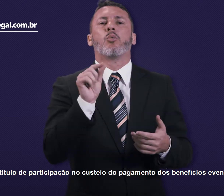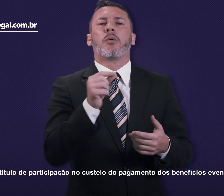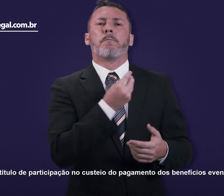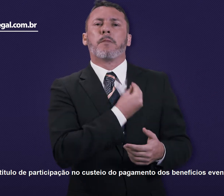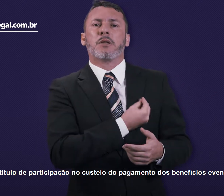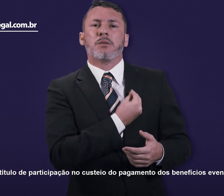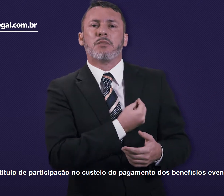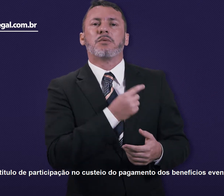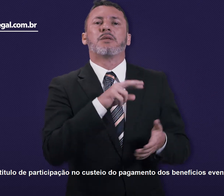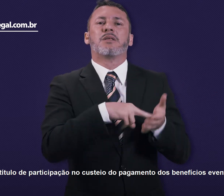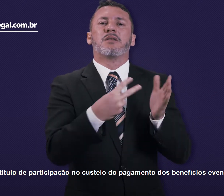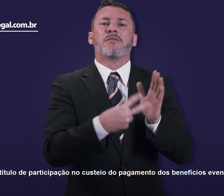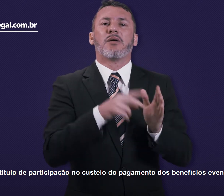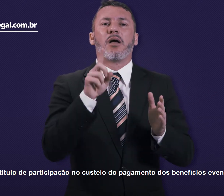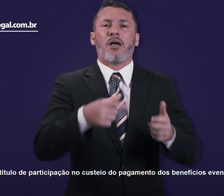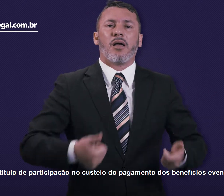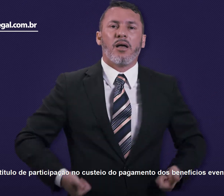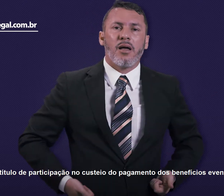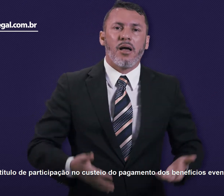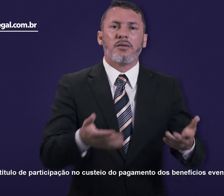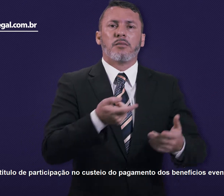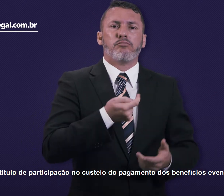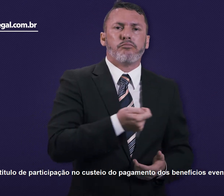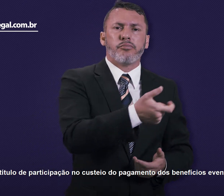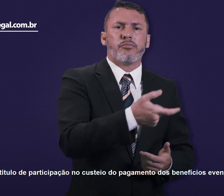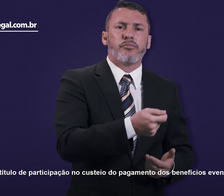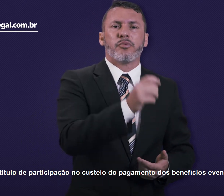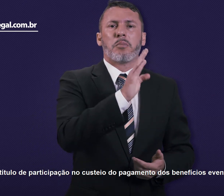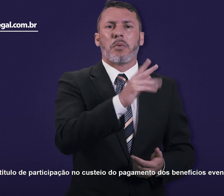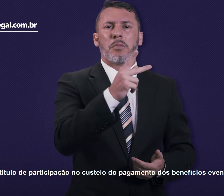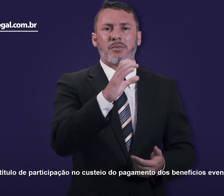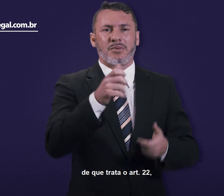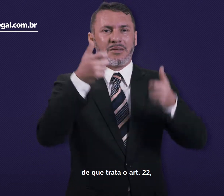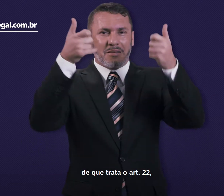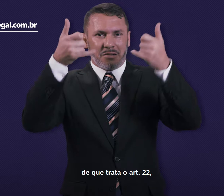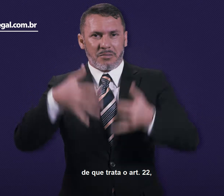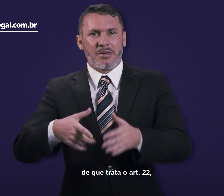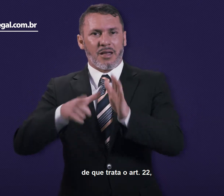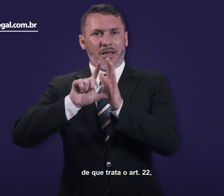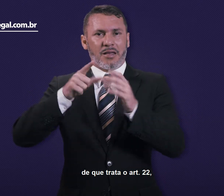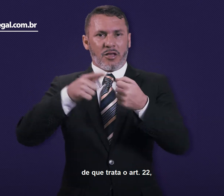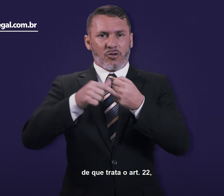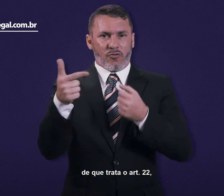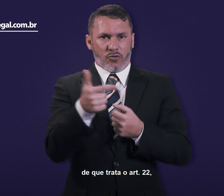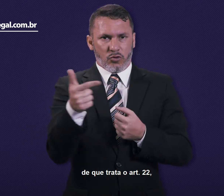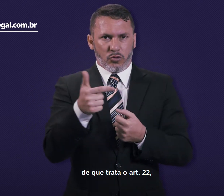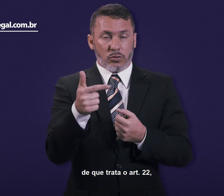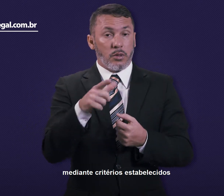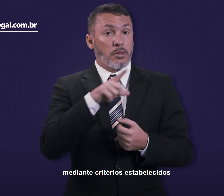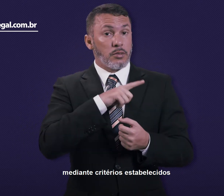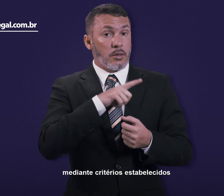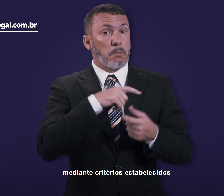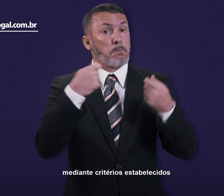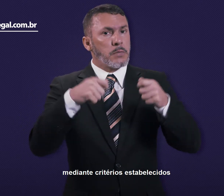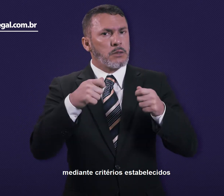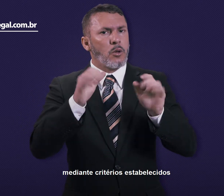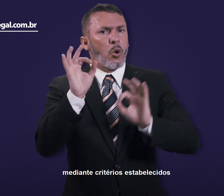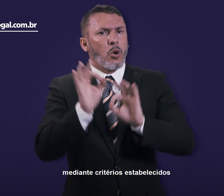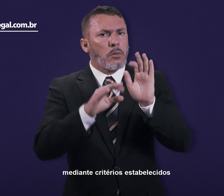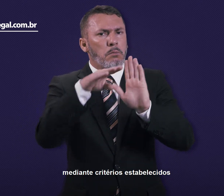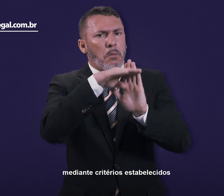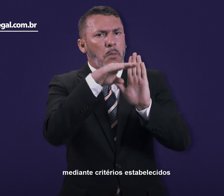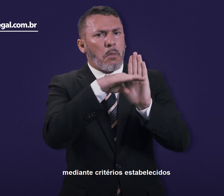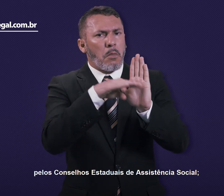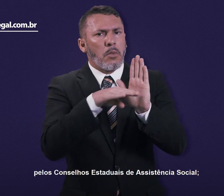título de participação no custeio do pagamento dos benefícios eventuais de que trata o artigo 22, mediante